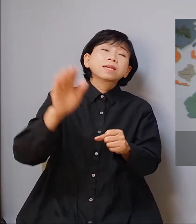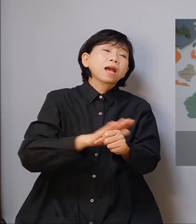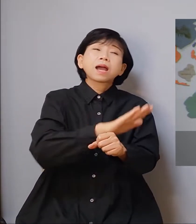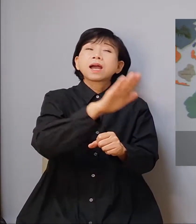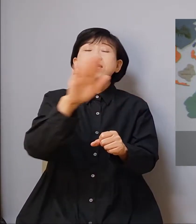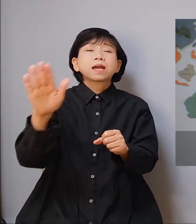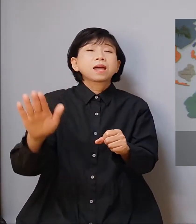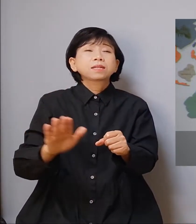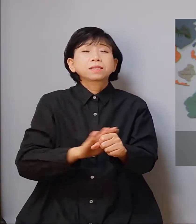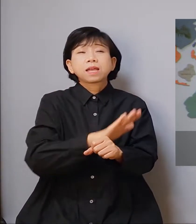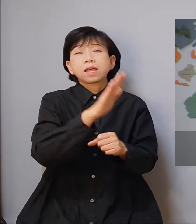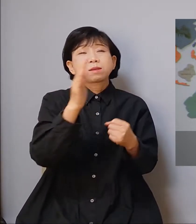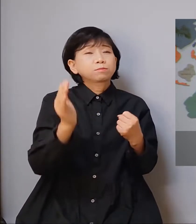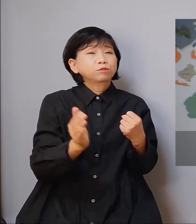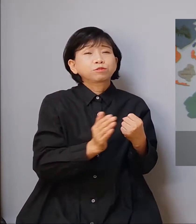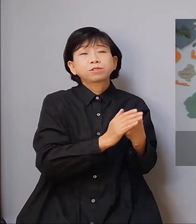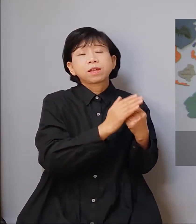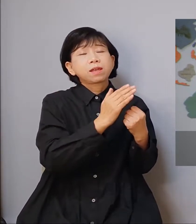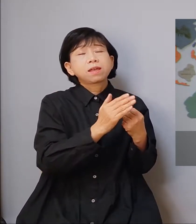그 사랑